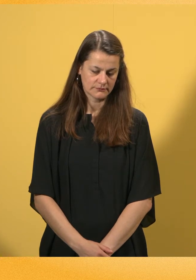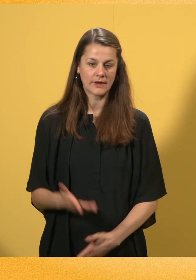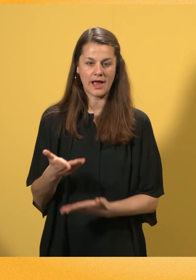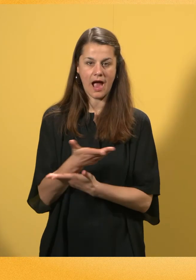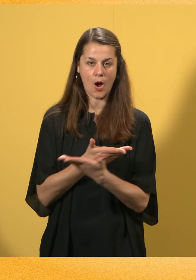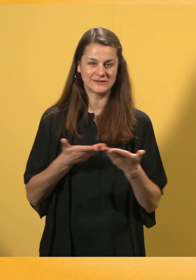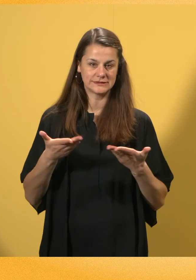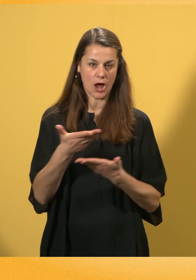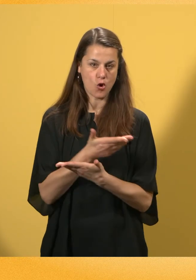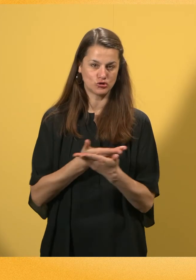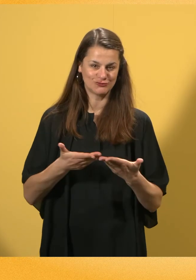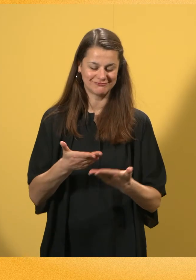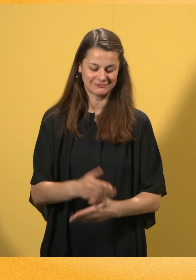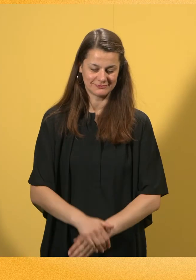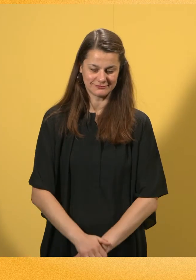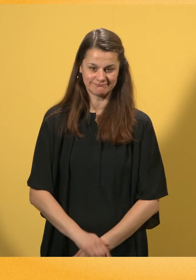Austausch.